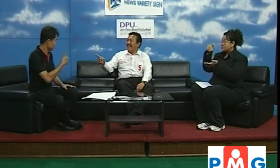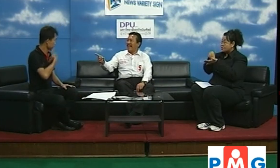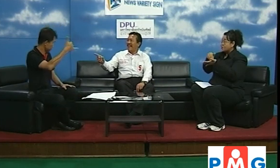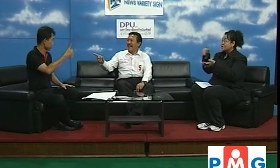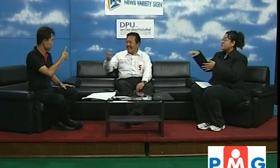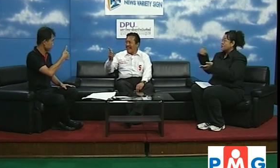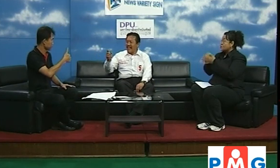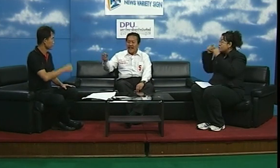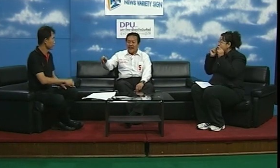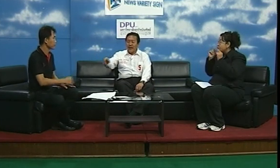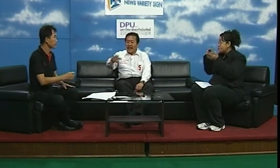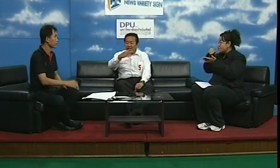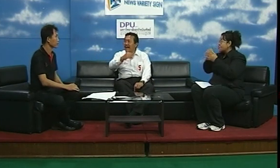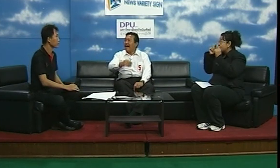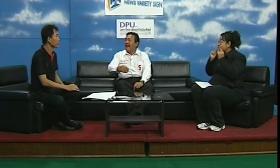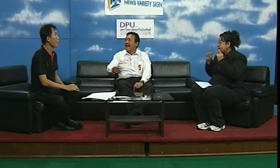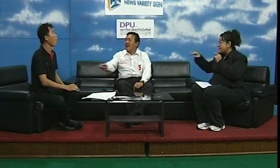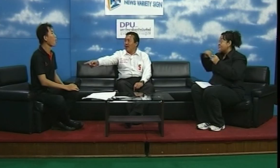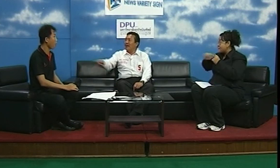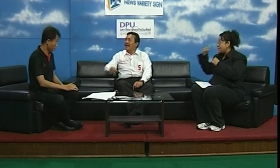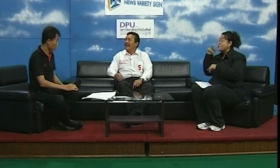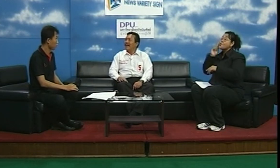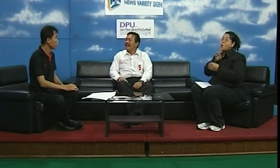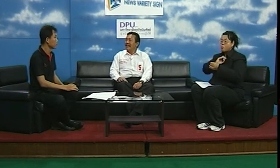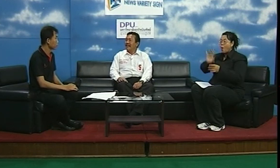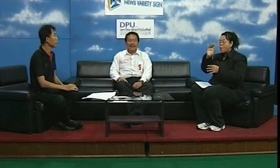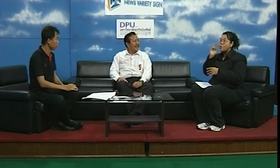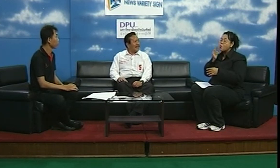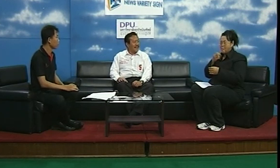เคยใชไหม คนแถบนั้น หุ้นหวงหมดเลย